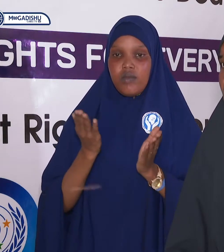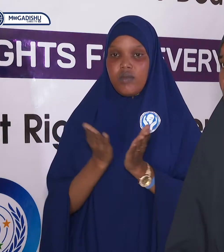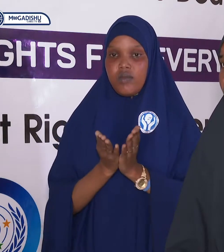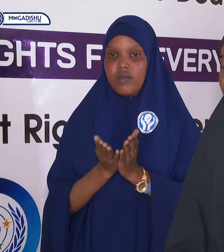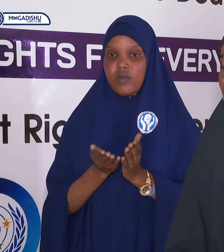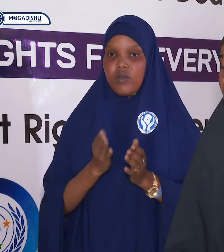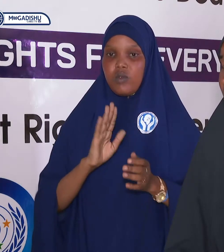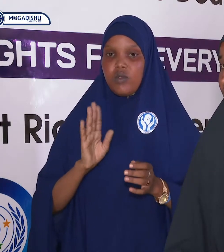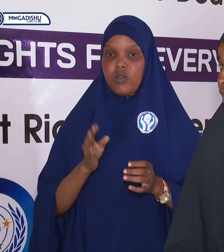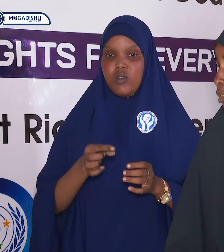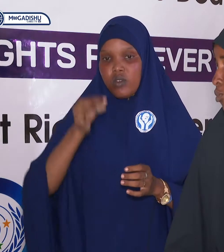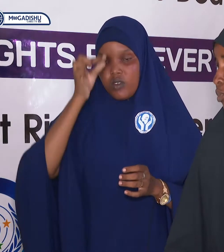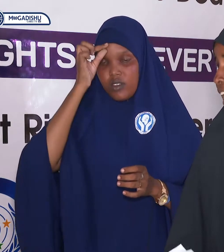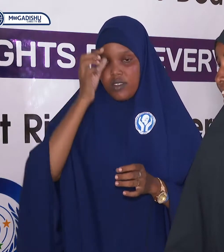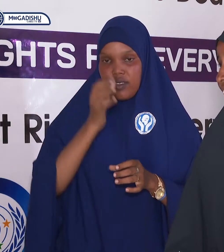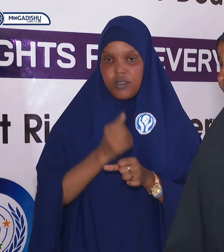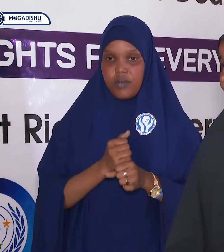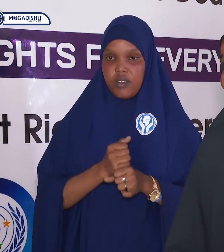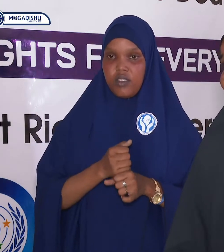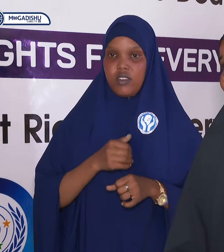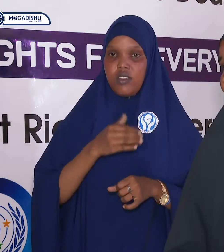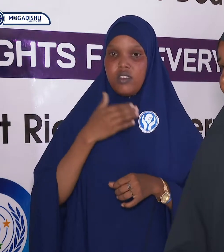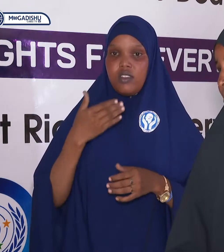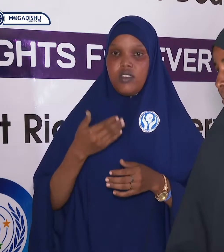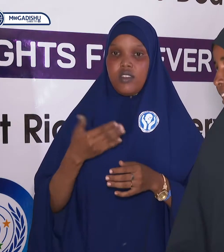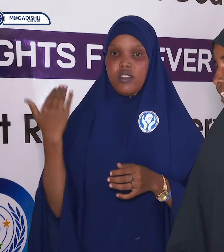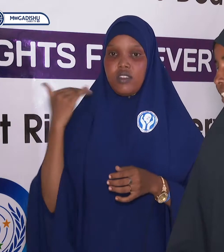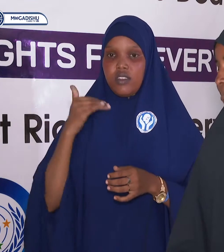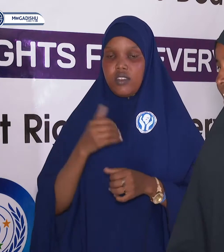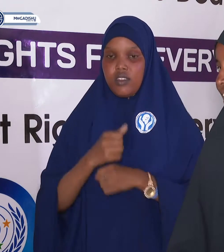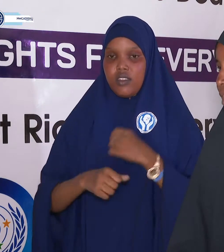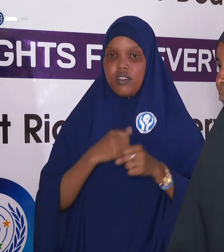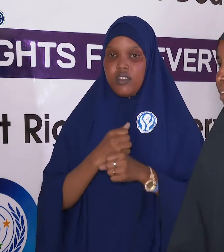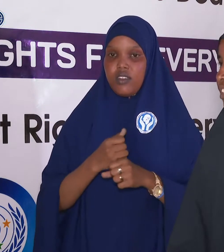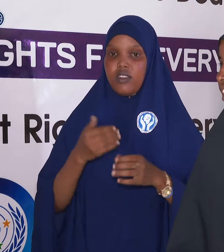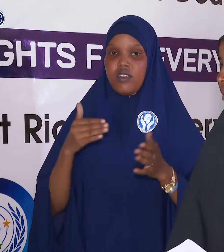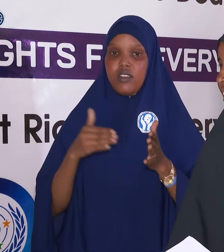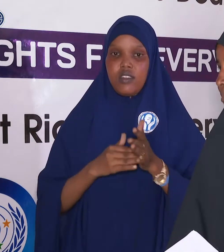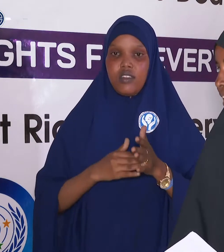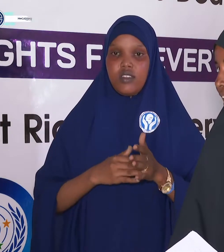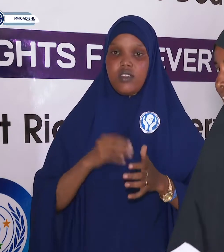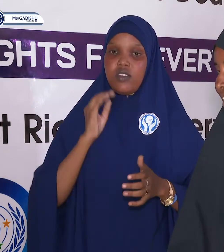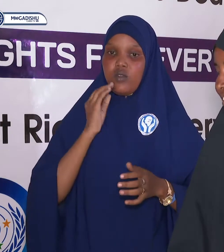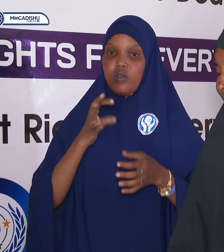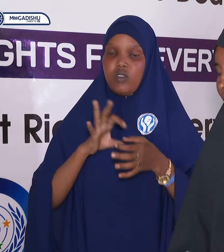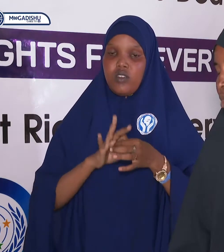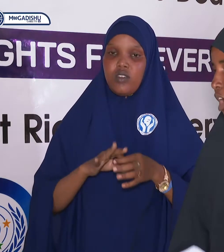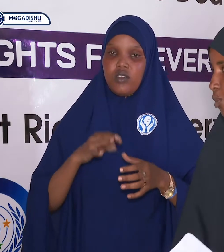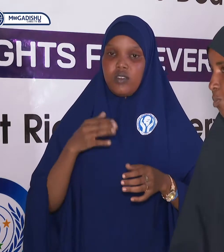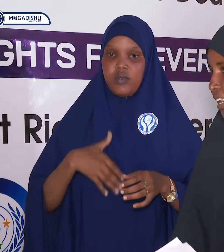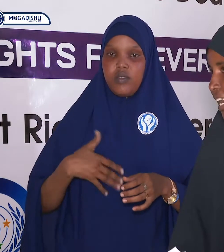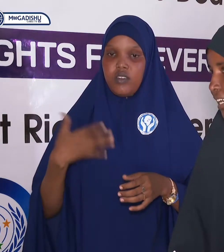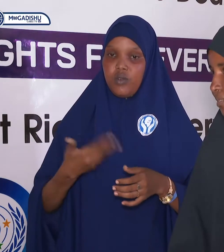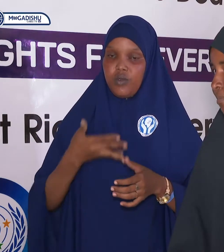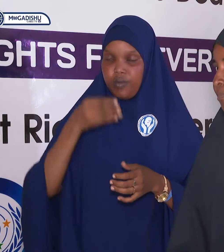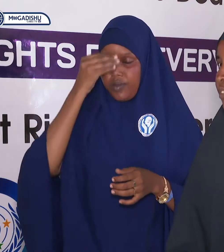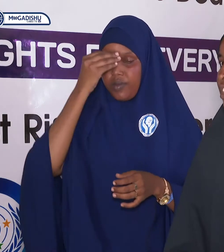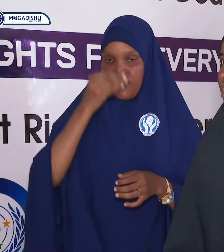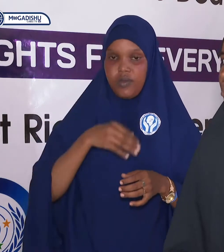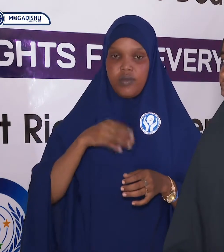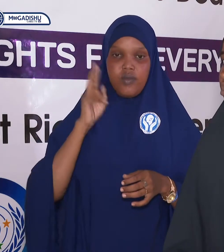iskuulka wuxuu u go'aansaday inuu da'da ardayda xadidin sababa la xiriira baahiya waxbarasho ee dad maqalka naafadka oo aad u